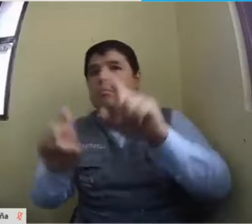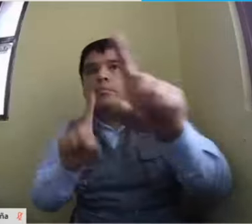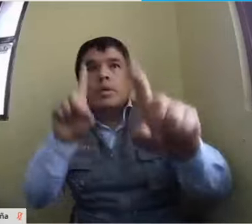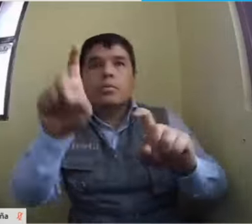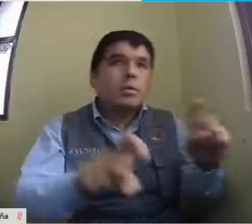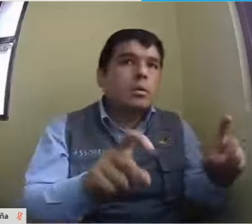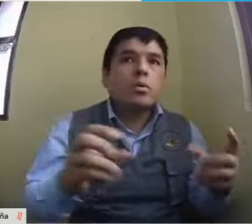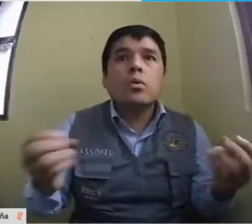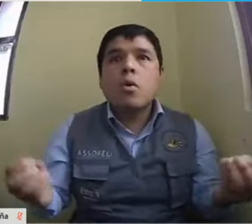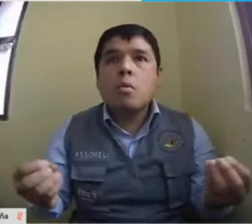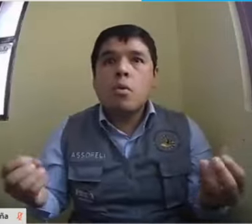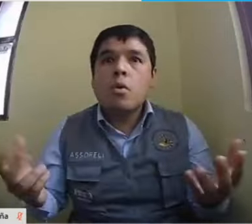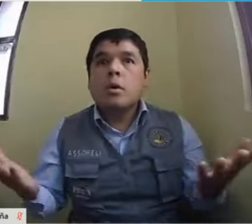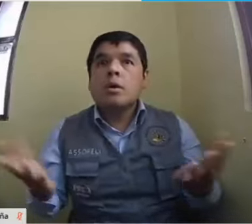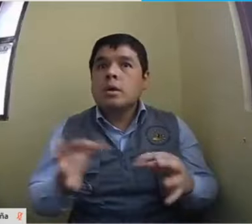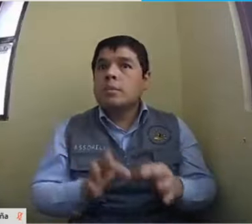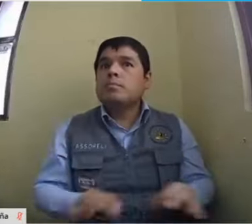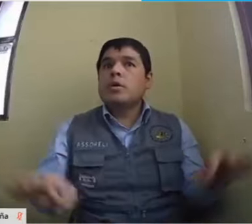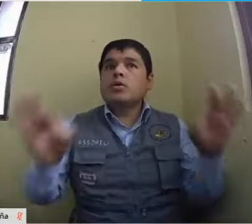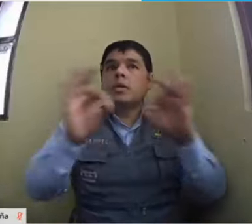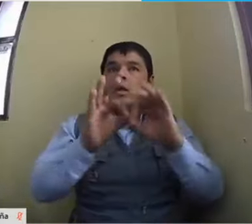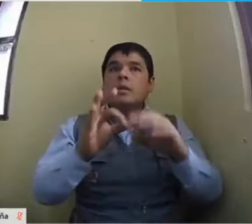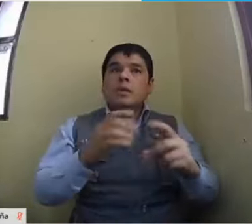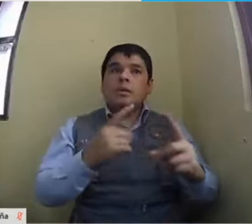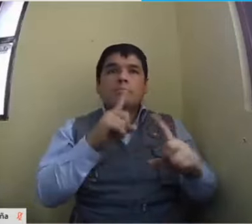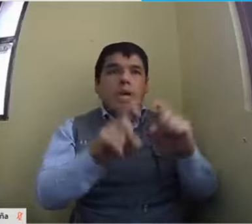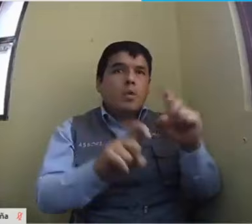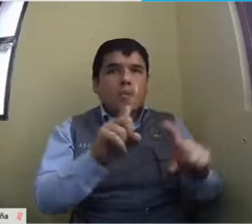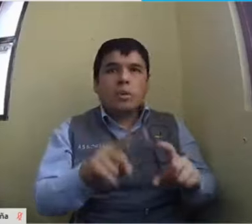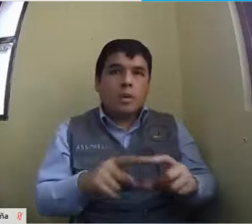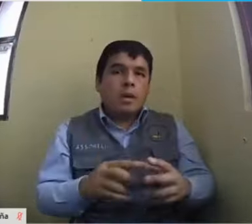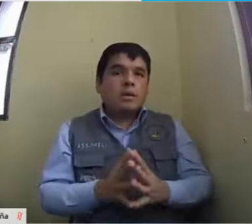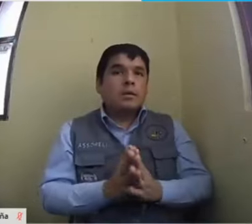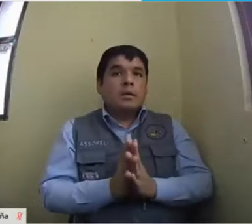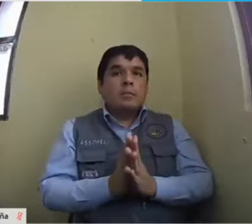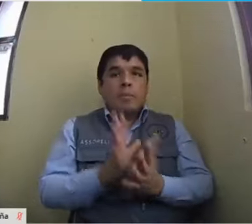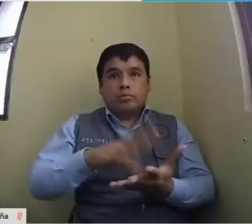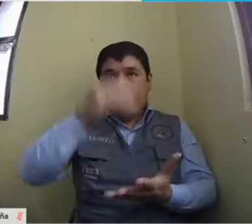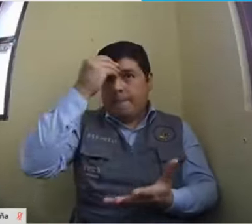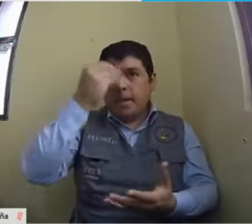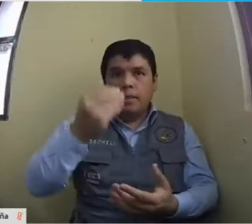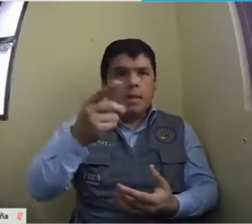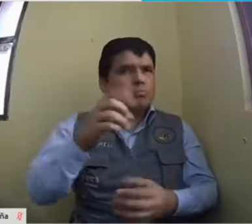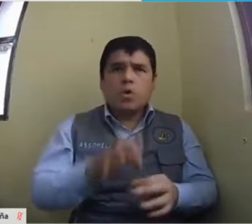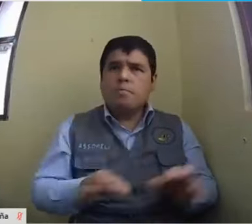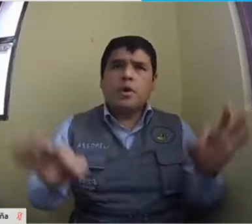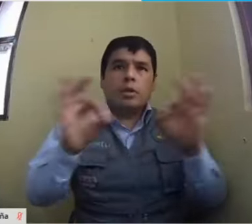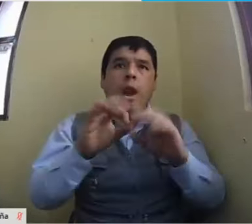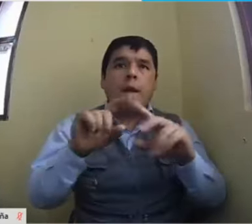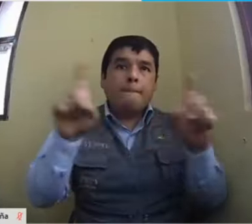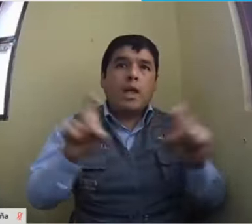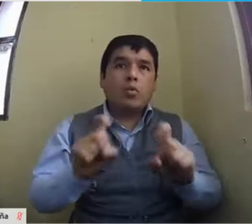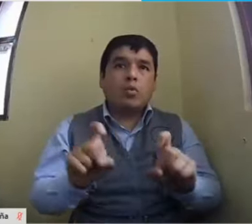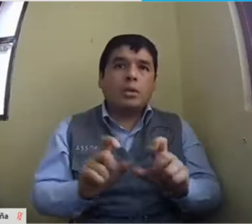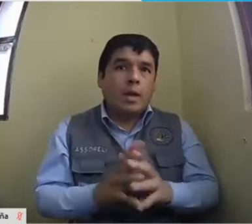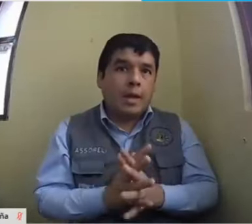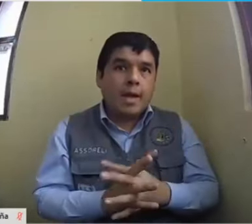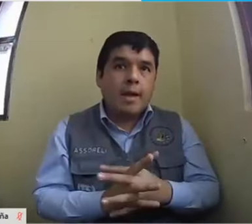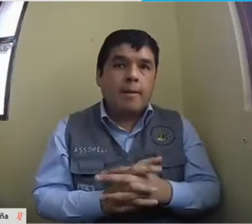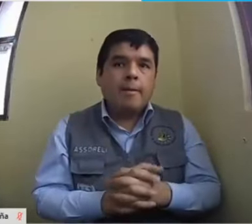alfabeto. ¿Cómo son las preguntas? Es importante que podamos formular preguntas, dice Ronald. Entonces vamos a aprenderlas. Es